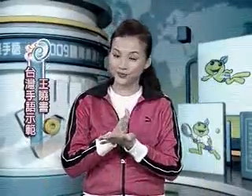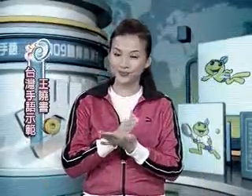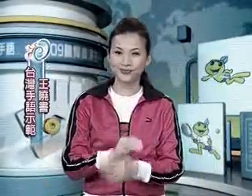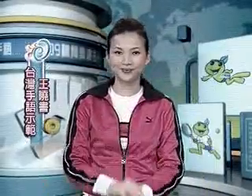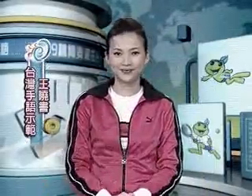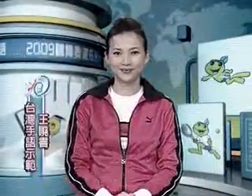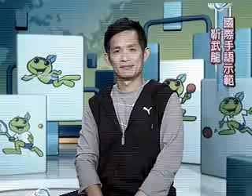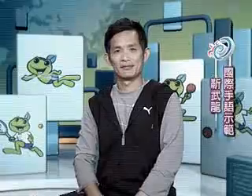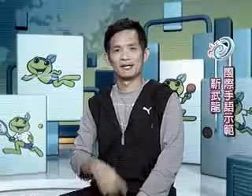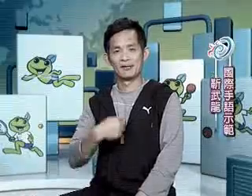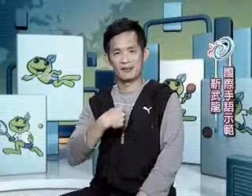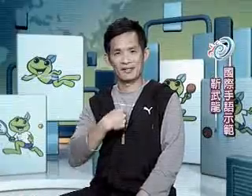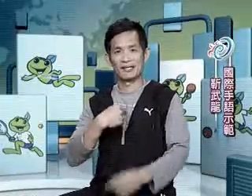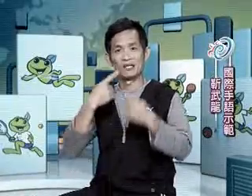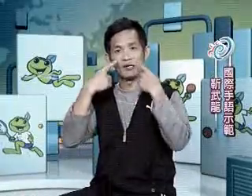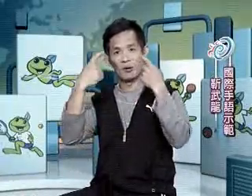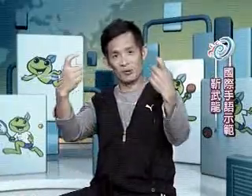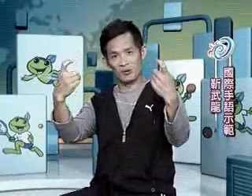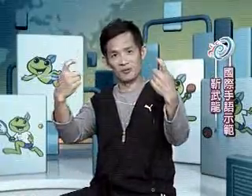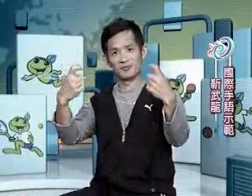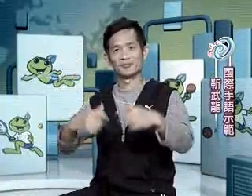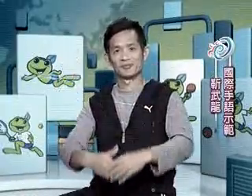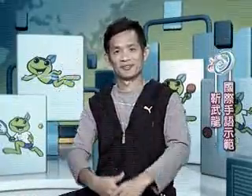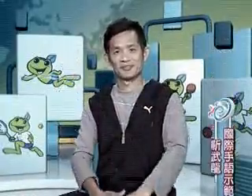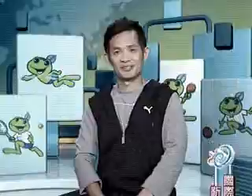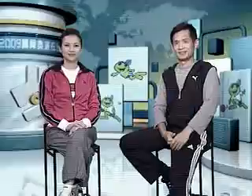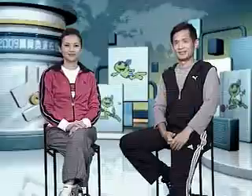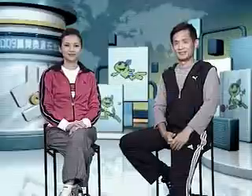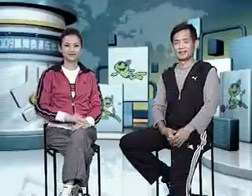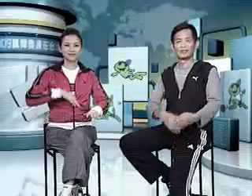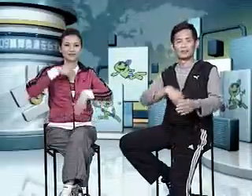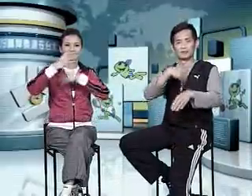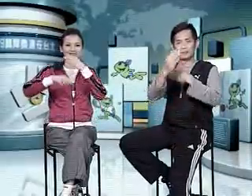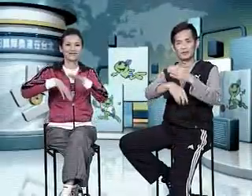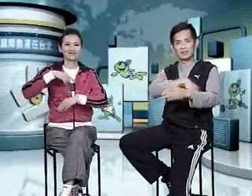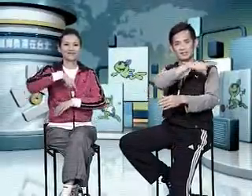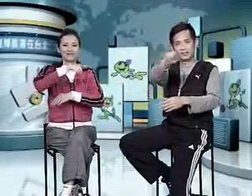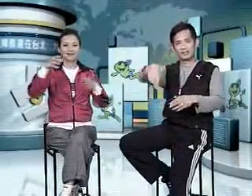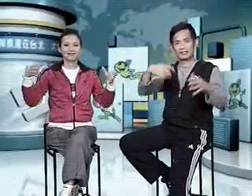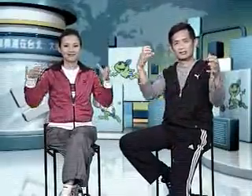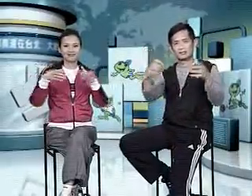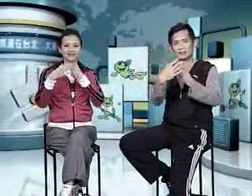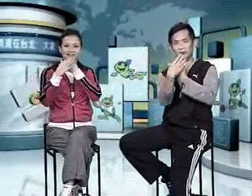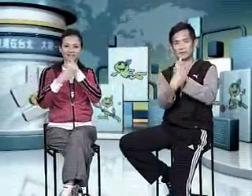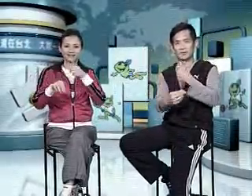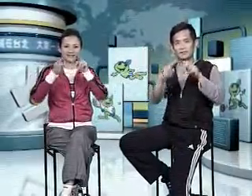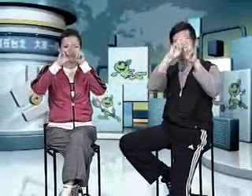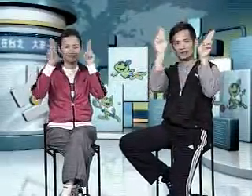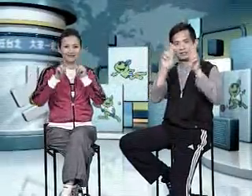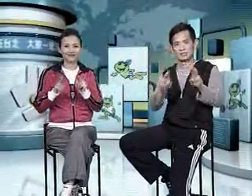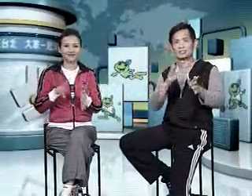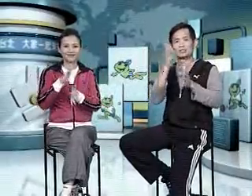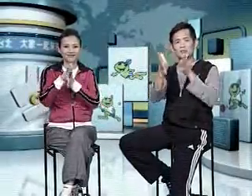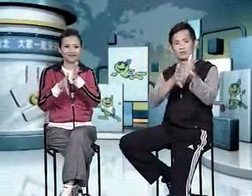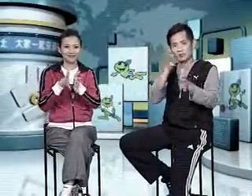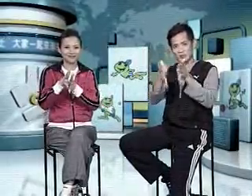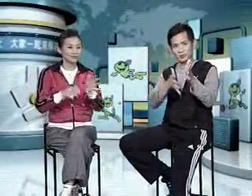叔， 我是武龙。 动动双手，大家一起来学国际手